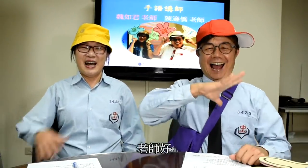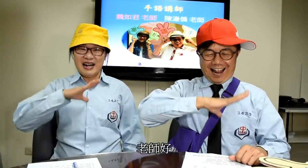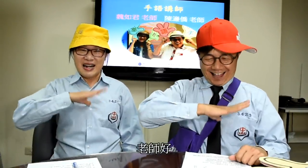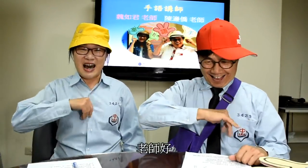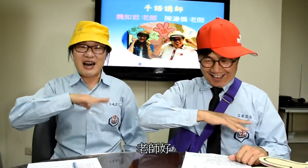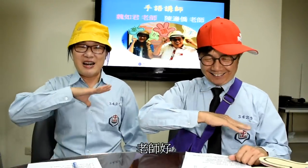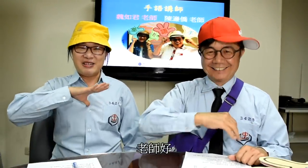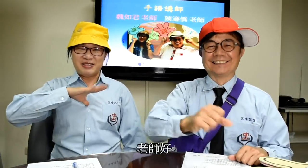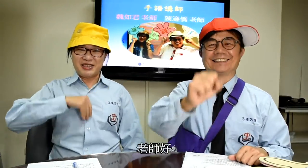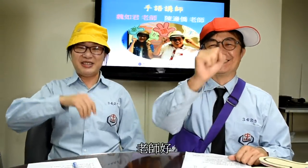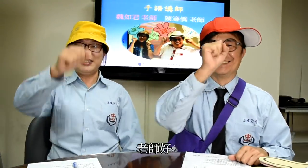老师